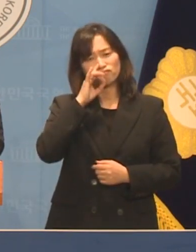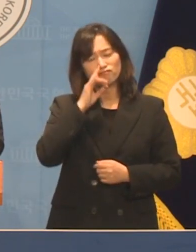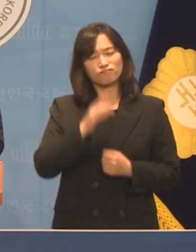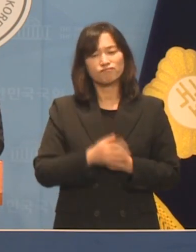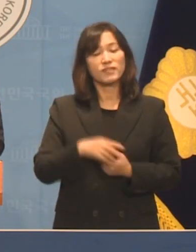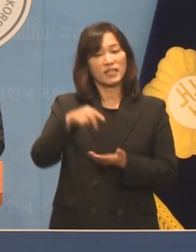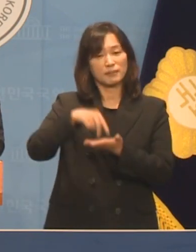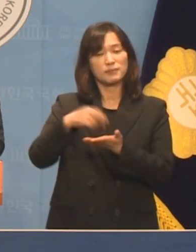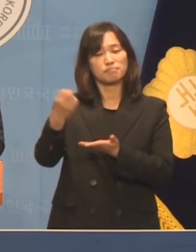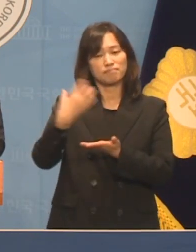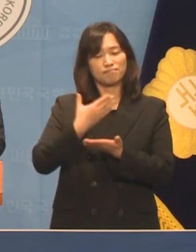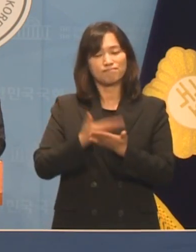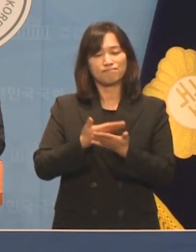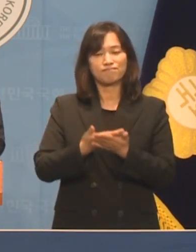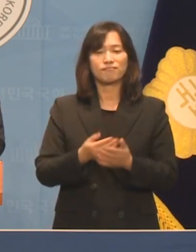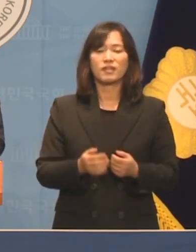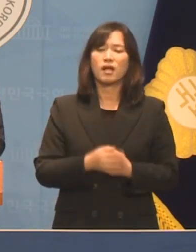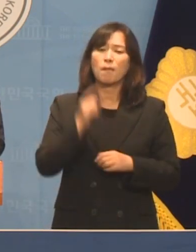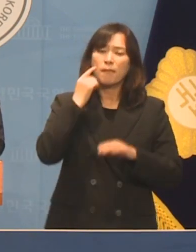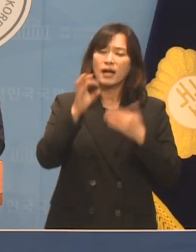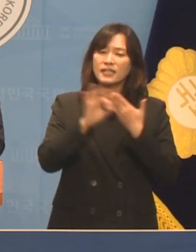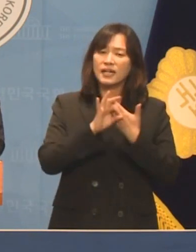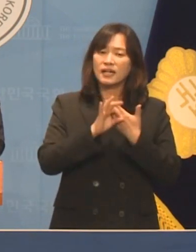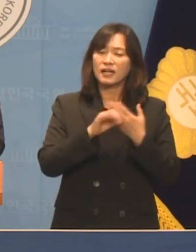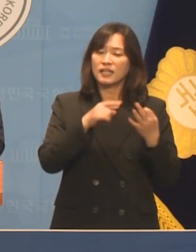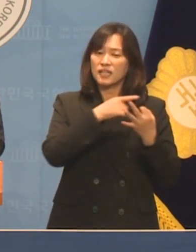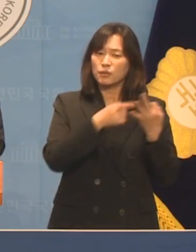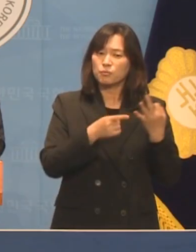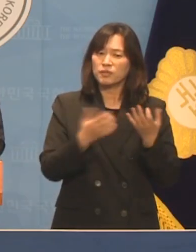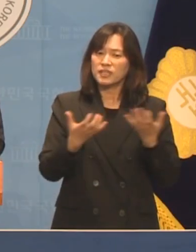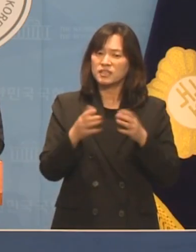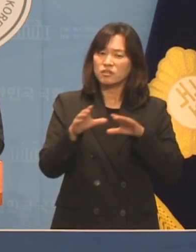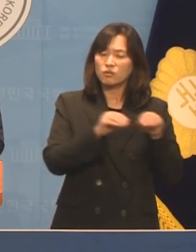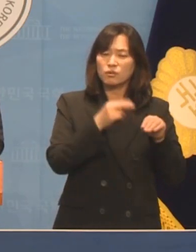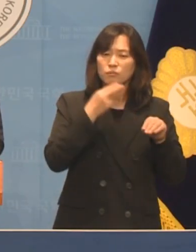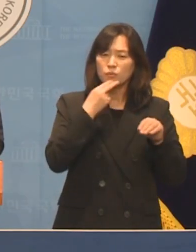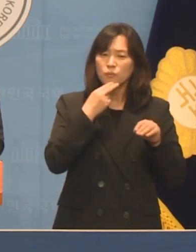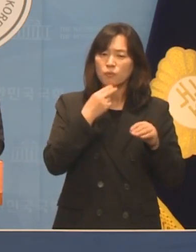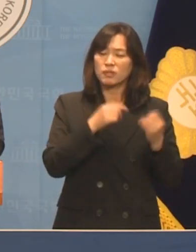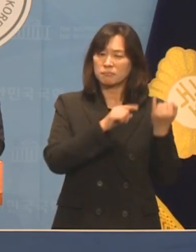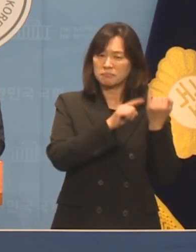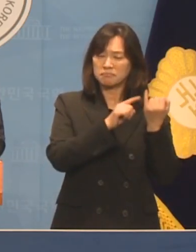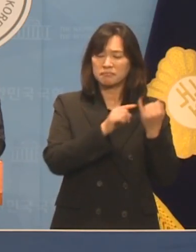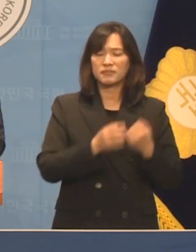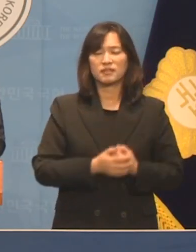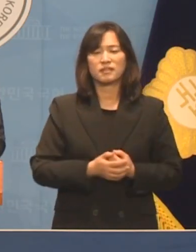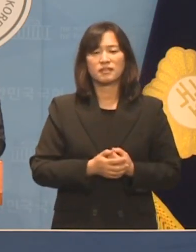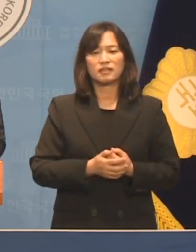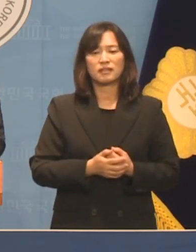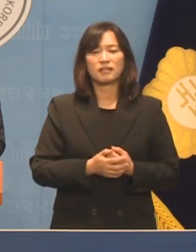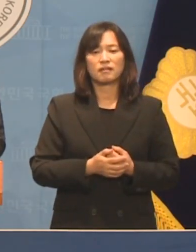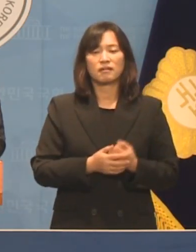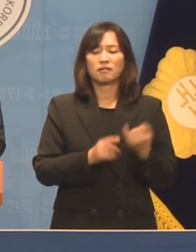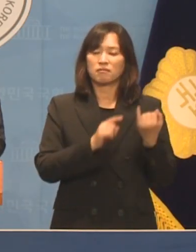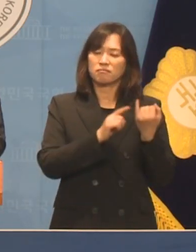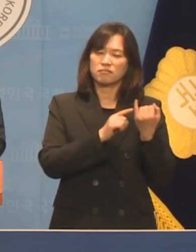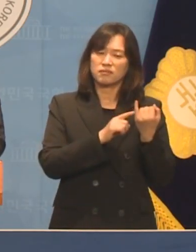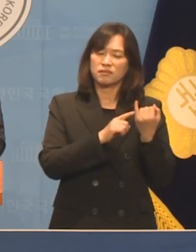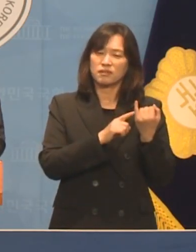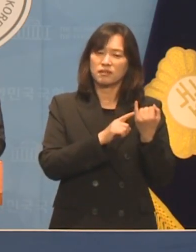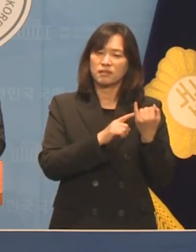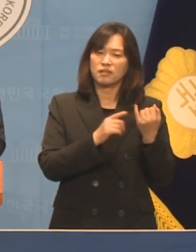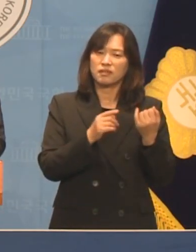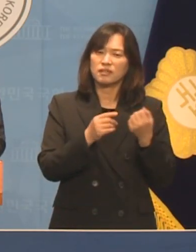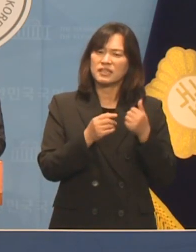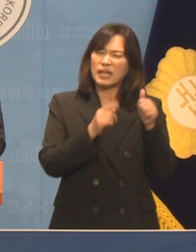입장을 밝혀주시면 좋을 것 같습니다. 만약 대통령의 직무가 정지되지 않았고 김건희 여사가 대통령 남편의 지위에 편승해서